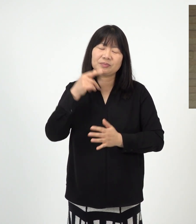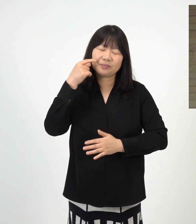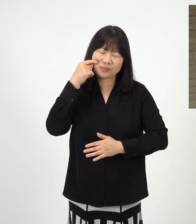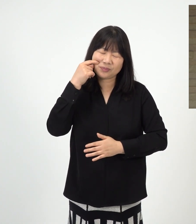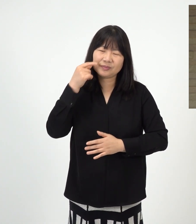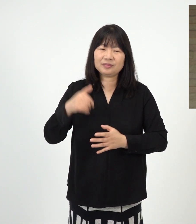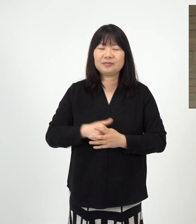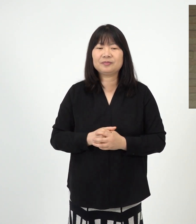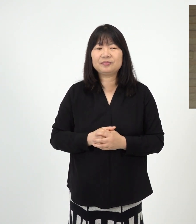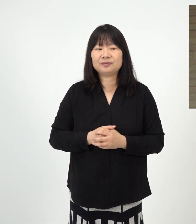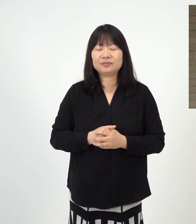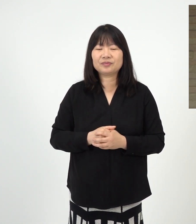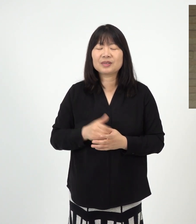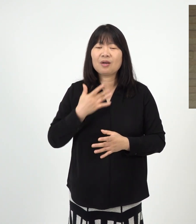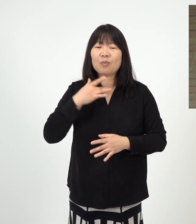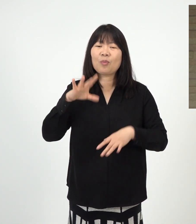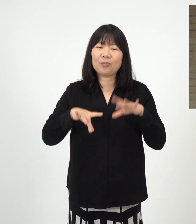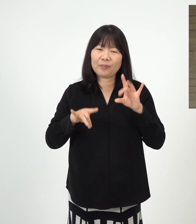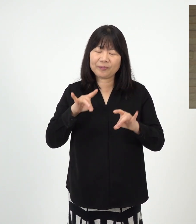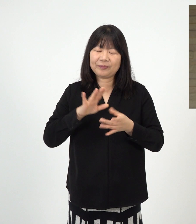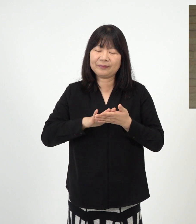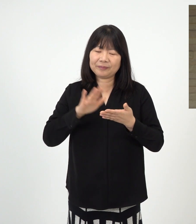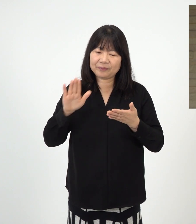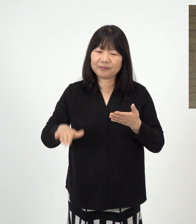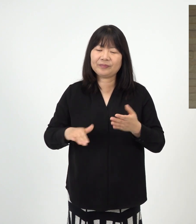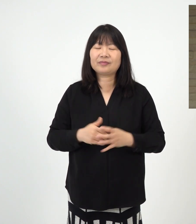못합니다. 목이 마릅니다.